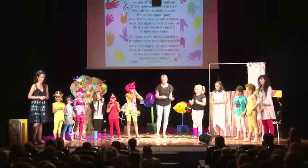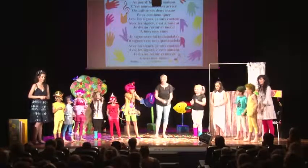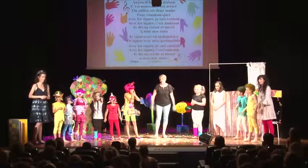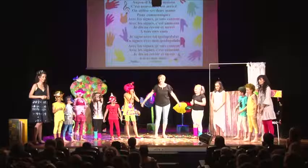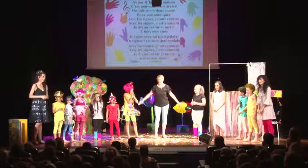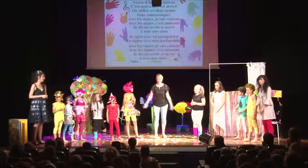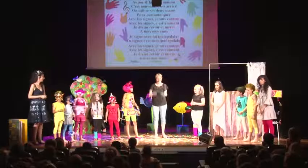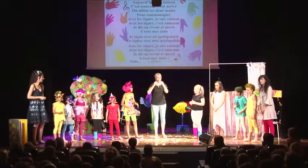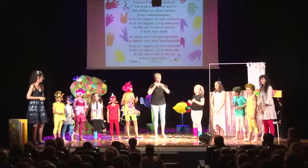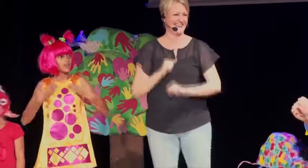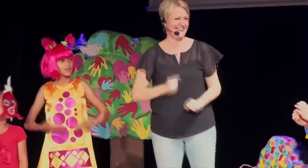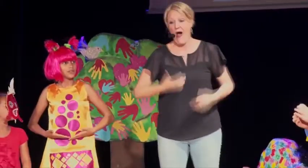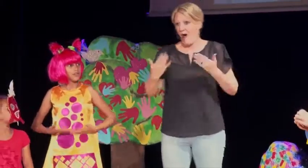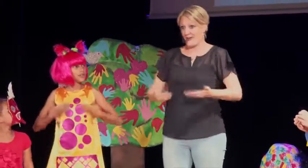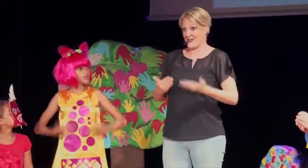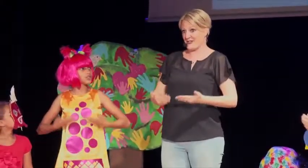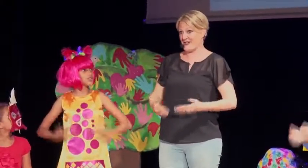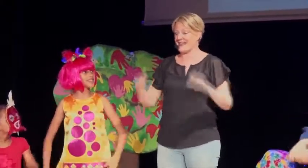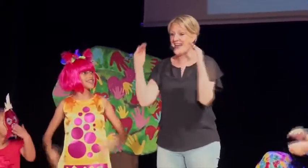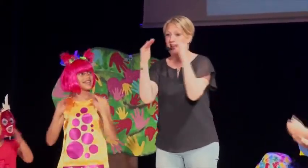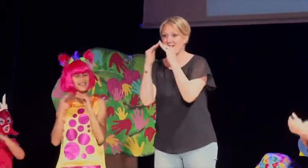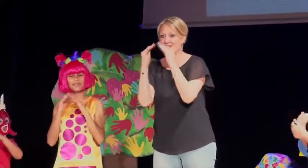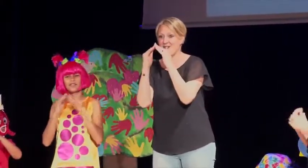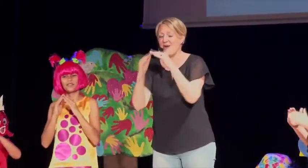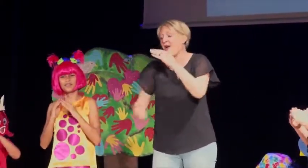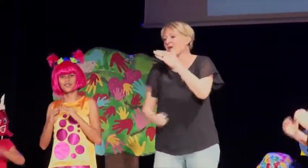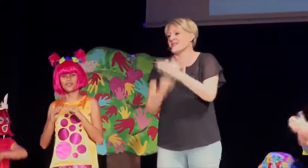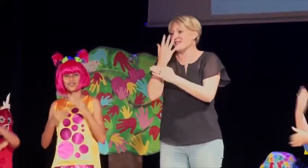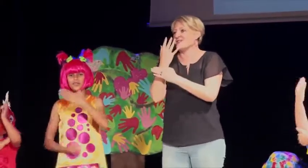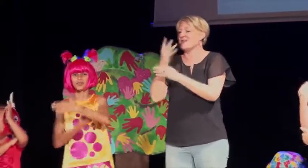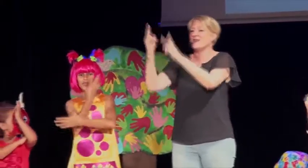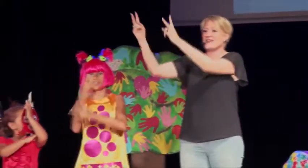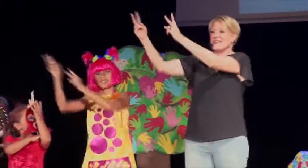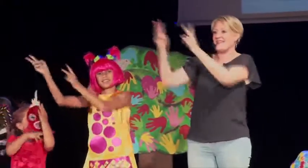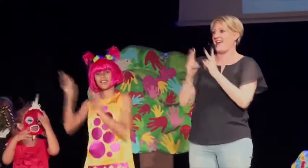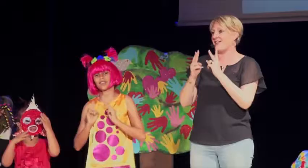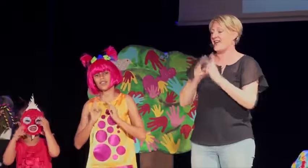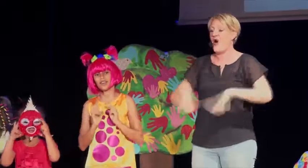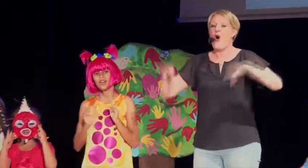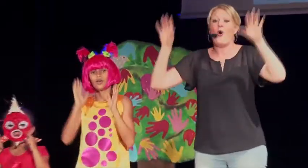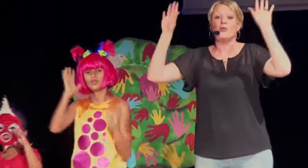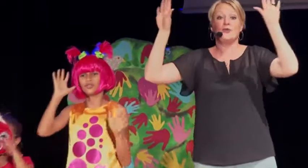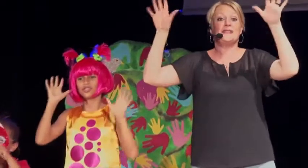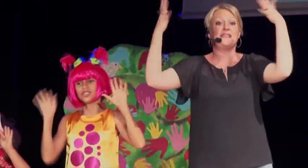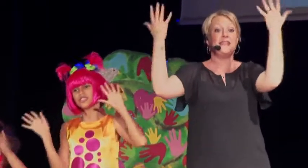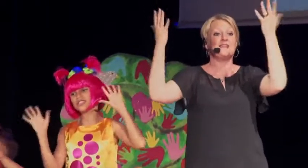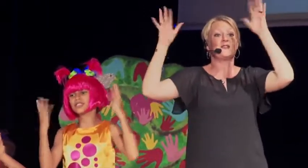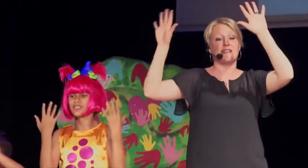Allez, encore une fois! Aujourd'hui à la maison, c'est nouveau, c'est arrivé. On utilise ses